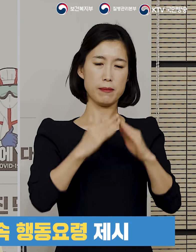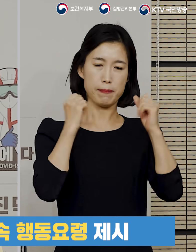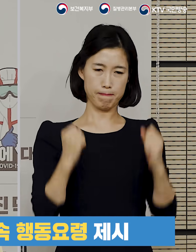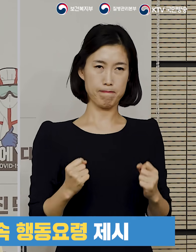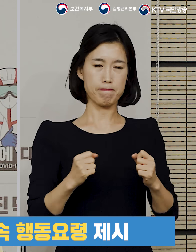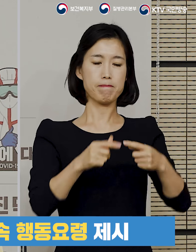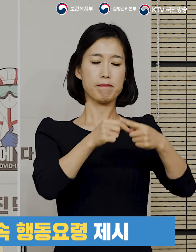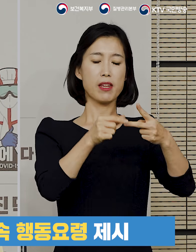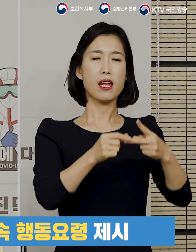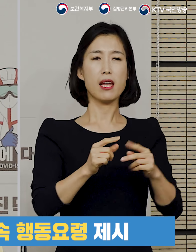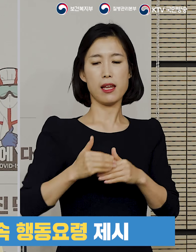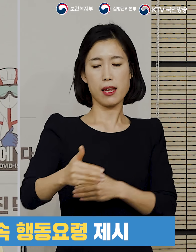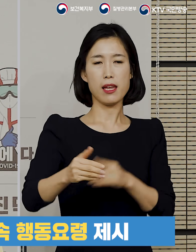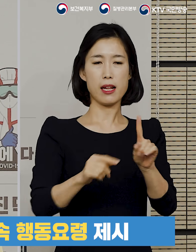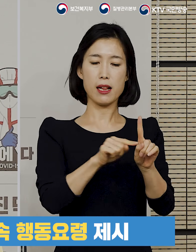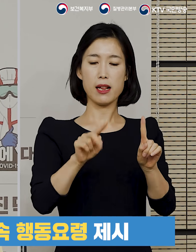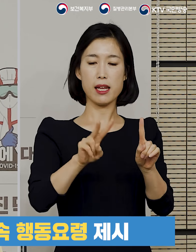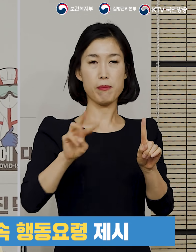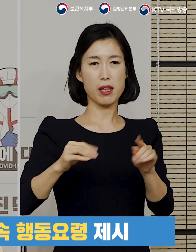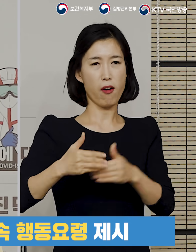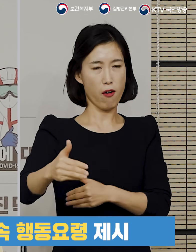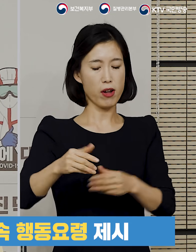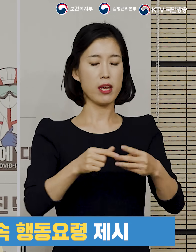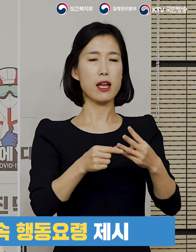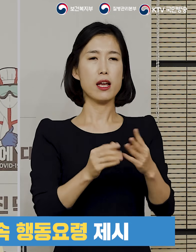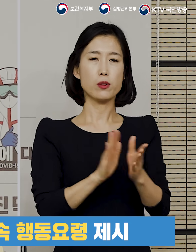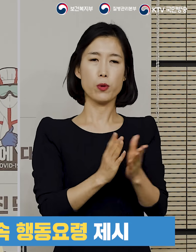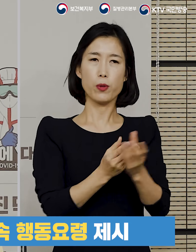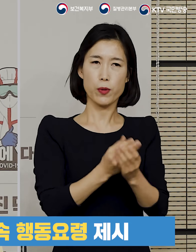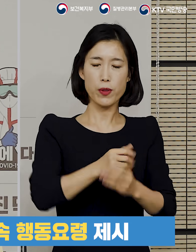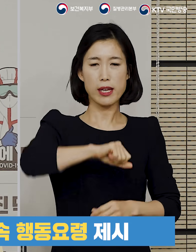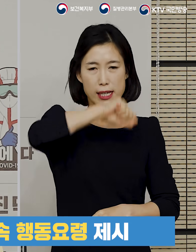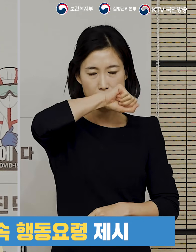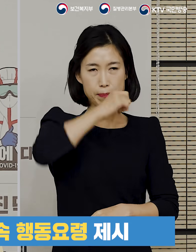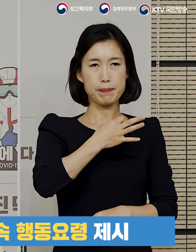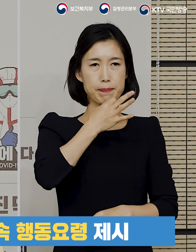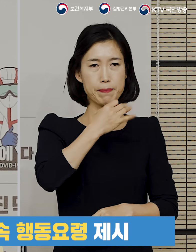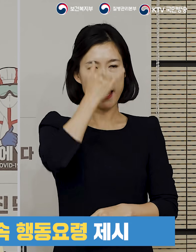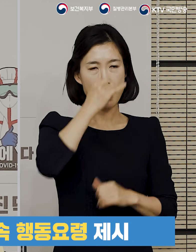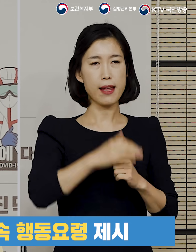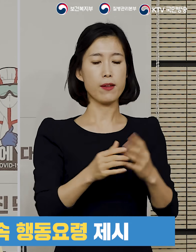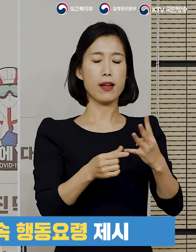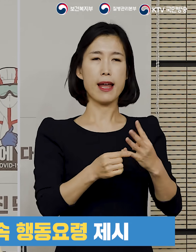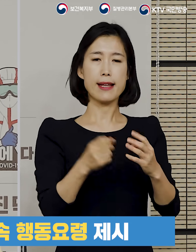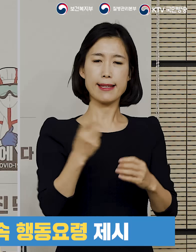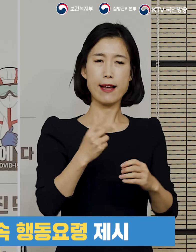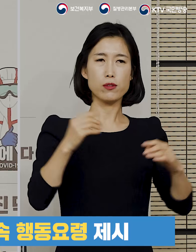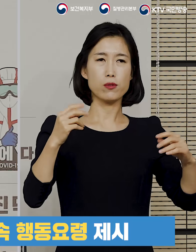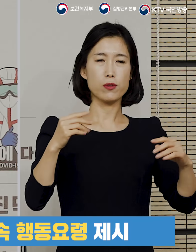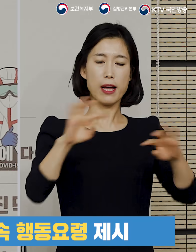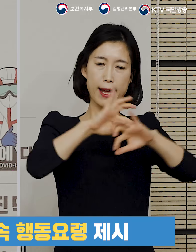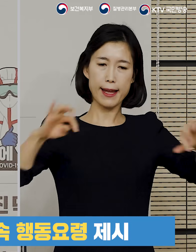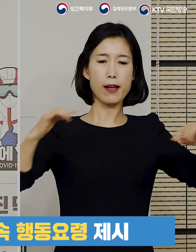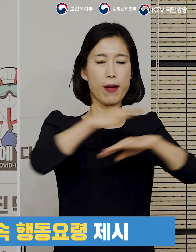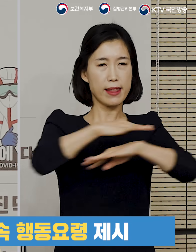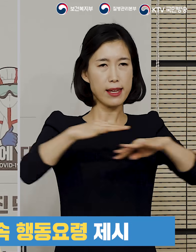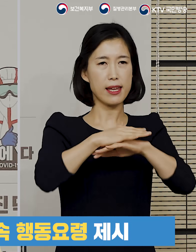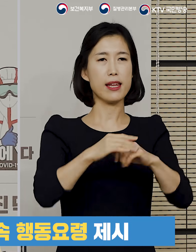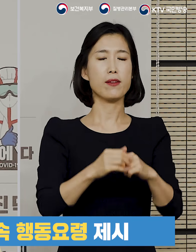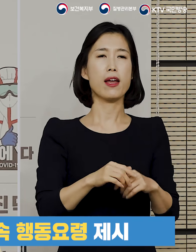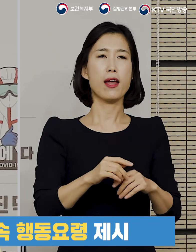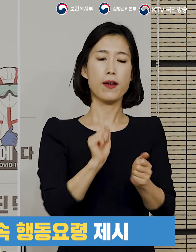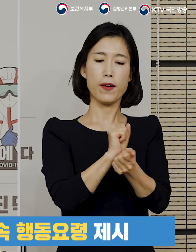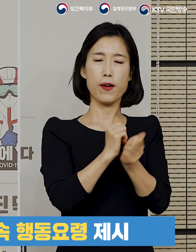4일 집에 머물기, 1, 2m의 거리 두기, 손 씻기와 기침 예절, 주기적인 환기와 소독